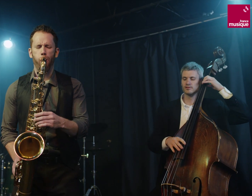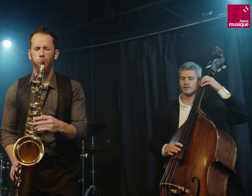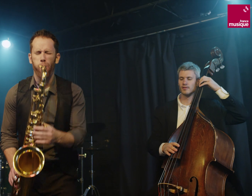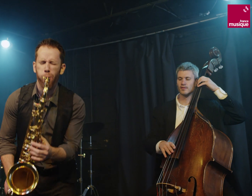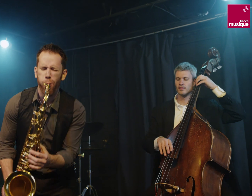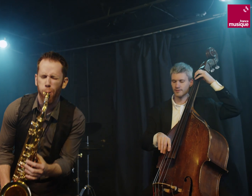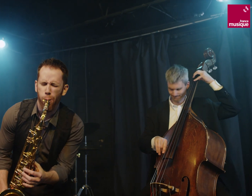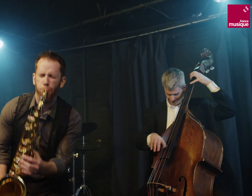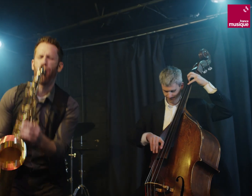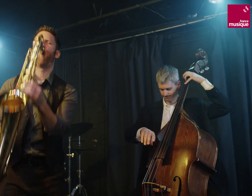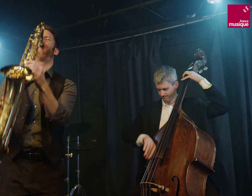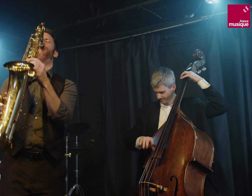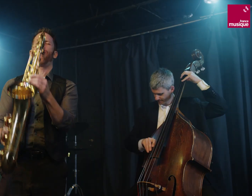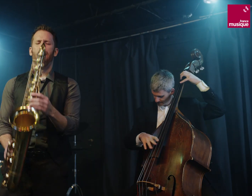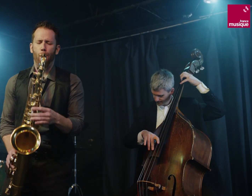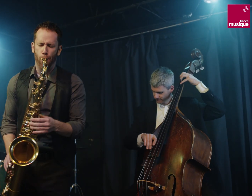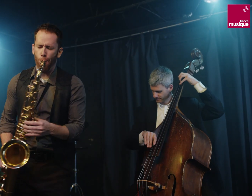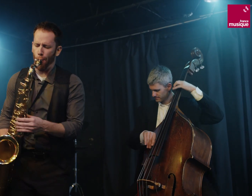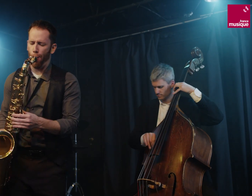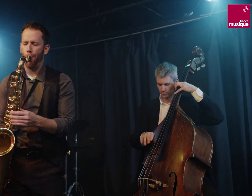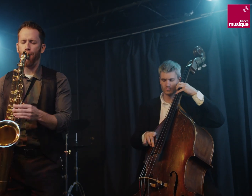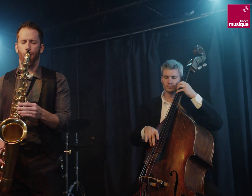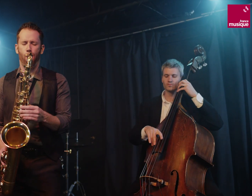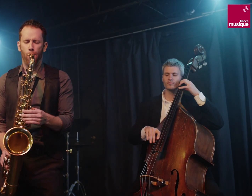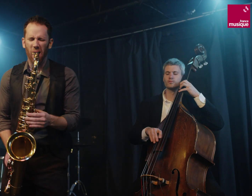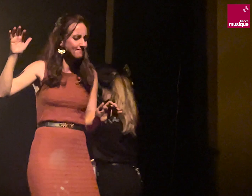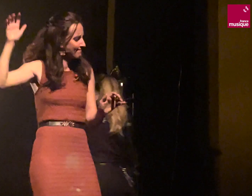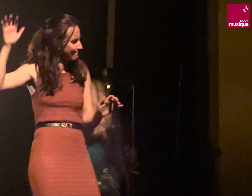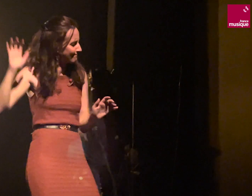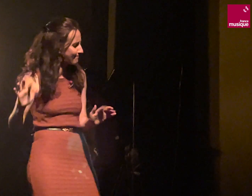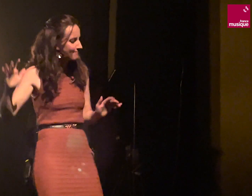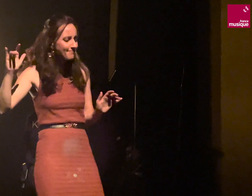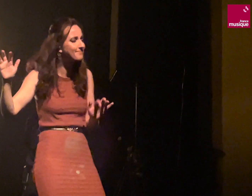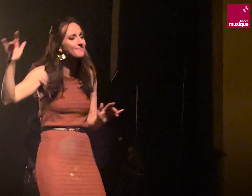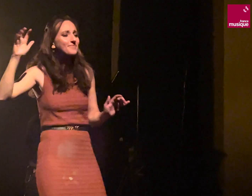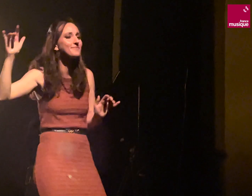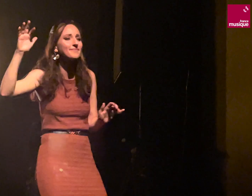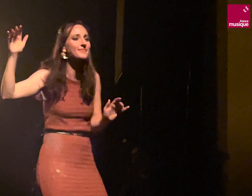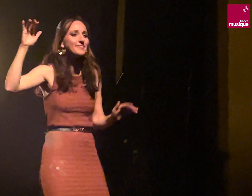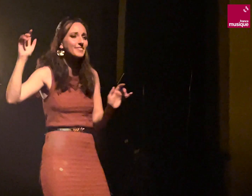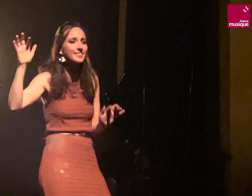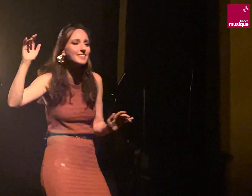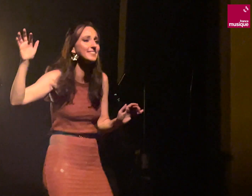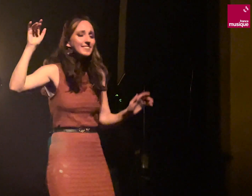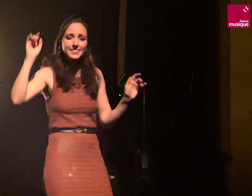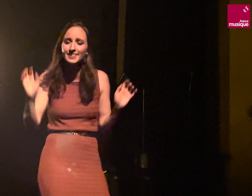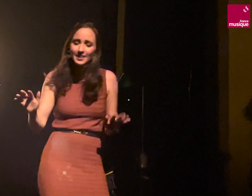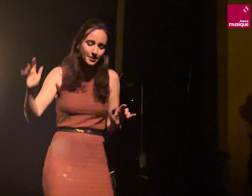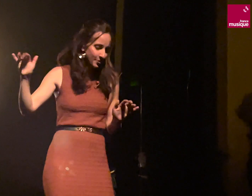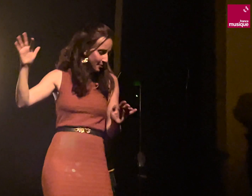chantsigne, où tout est extrêmement préparé à l'avance. Si elle improvise, dans tous les cas, on s'adapte aux artistes. Elle reste